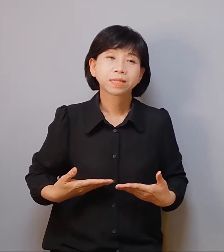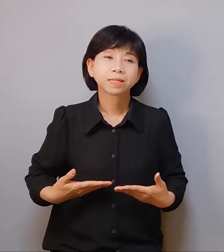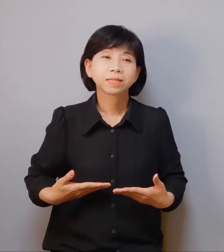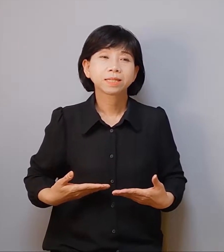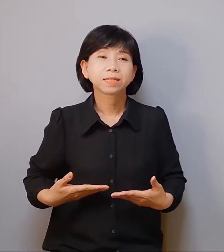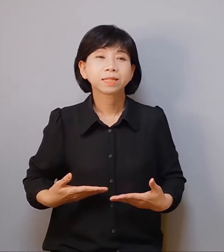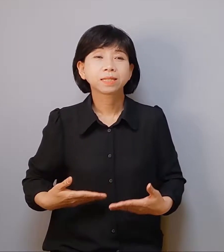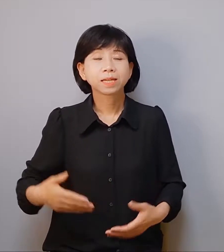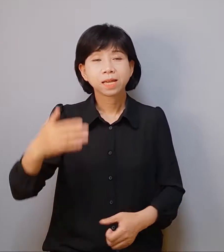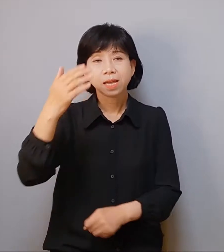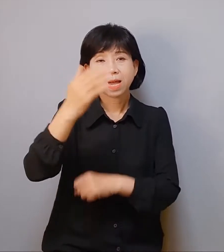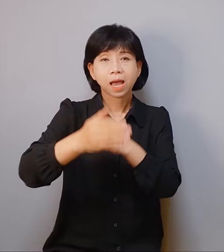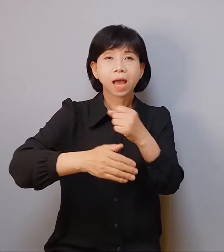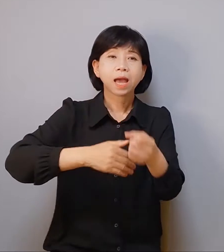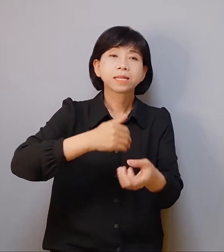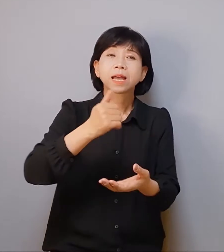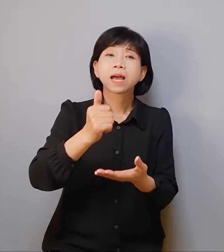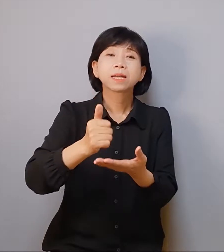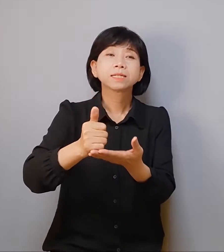잠잠히